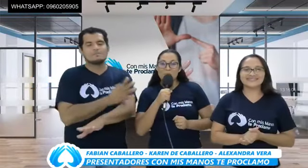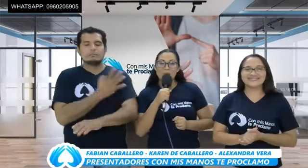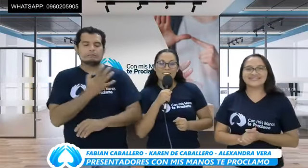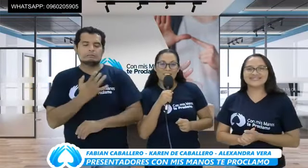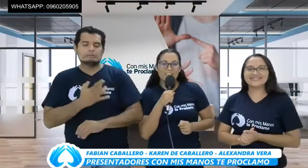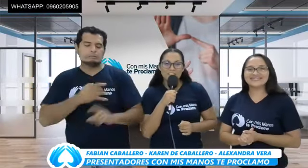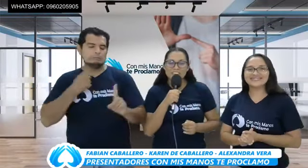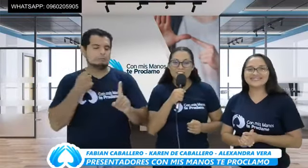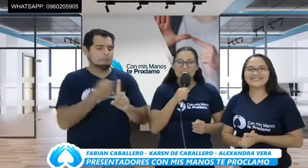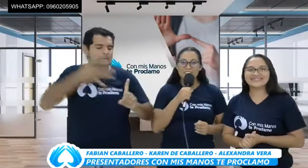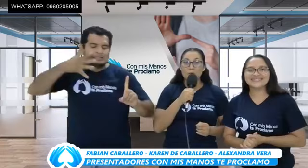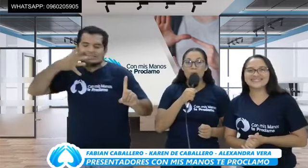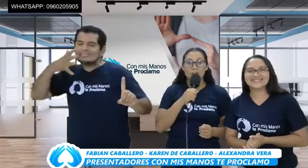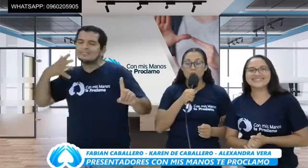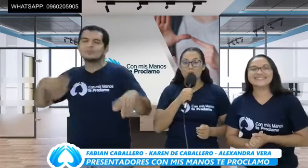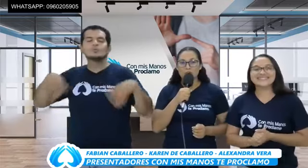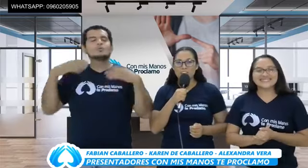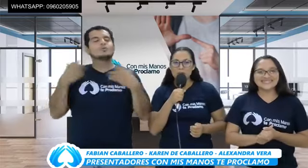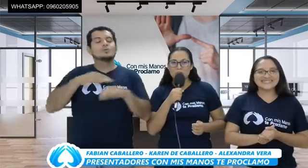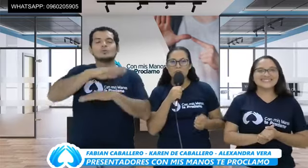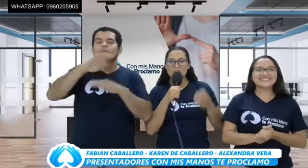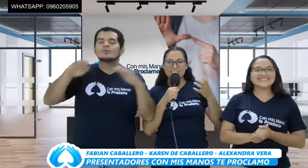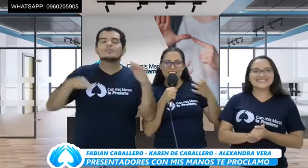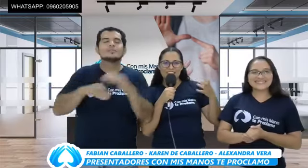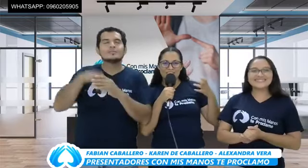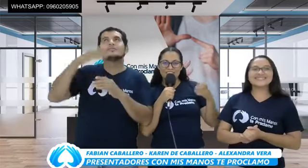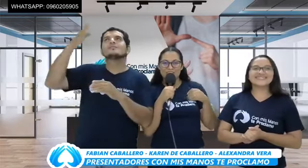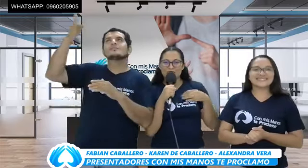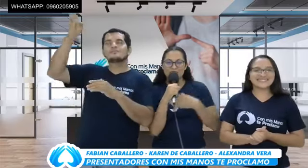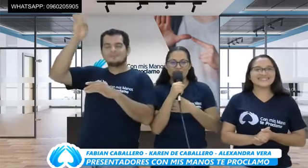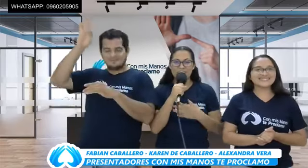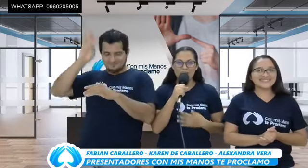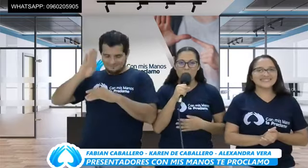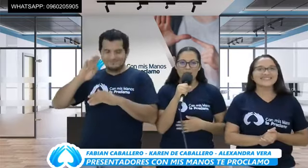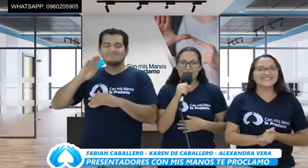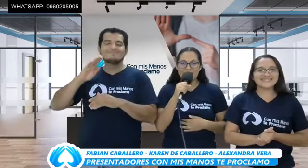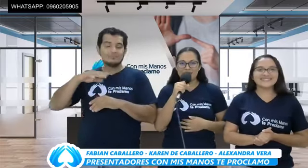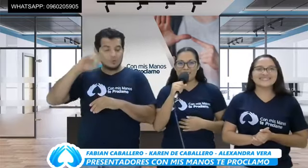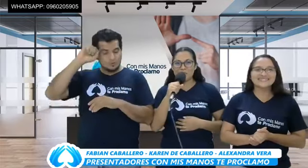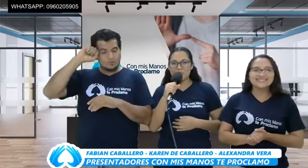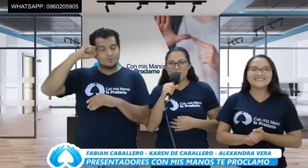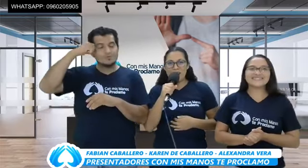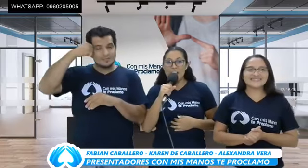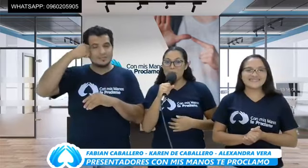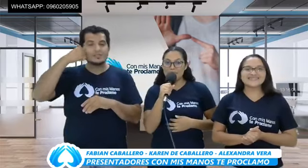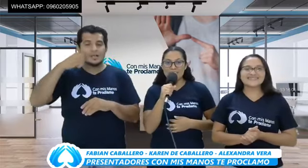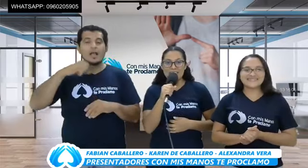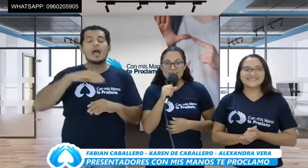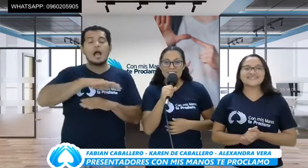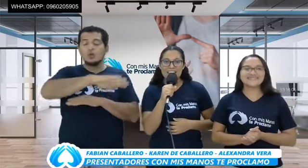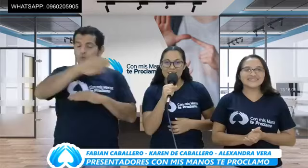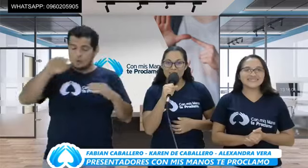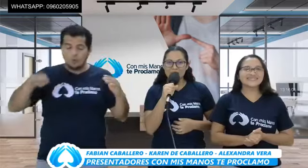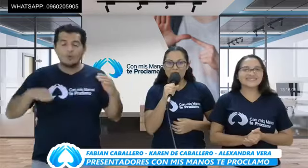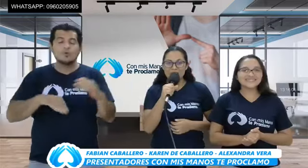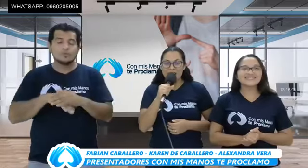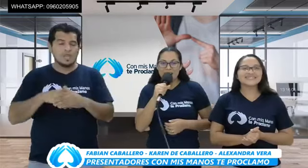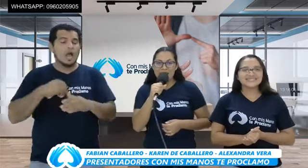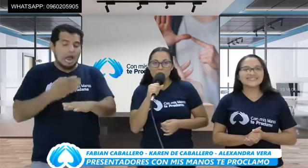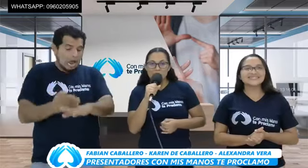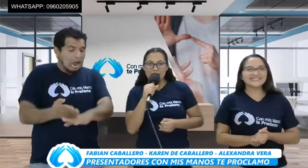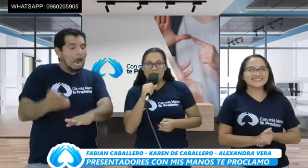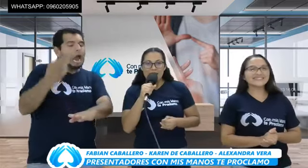amén, viendo y escuchando esa canción, porque nosotros escuchamos con nuestros sentidos, pues sentimos la presencia de